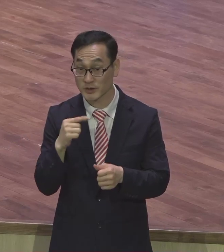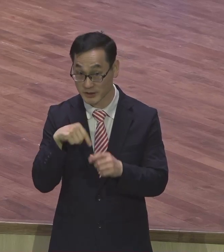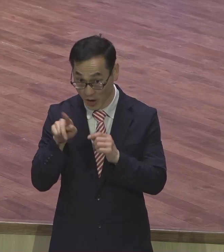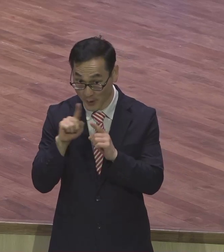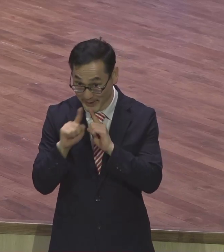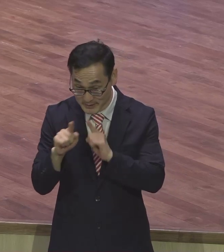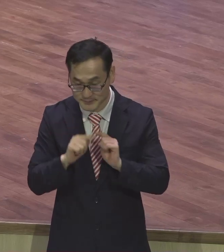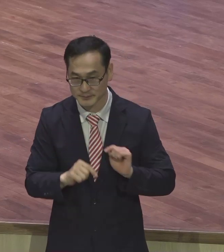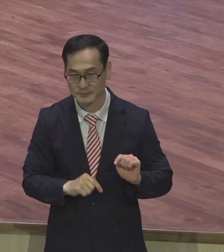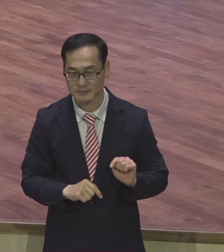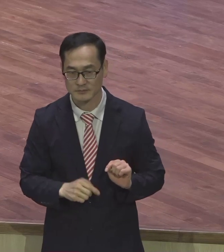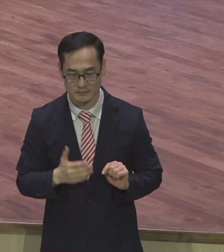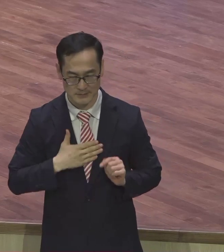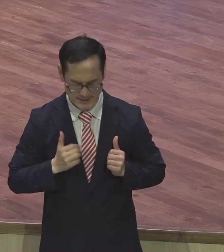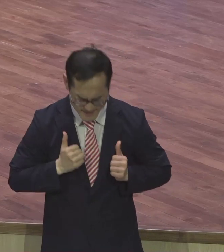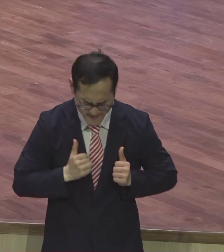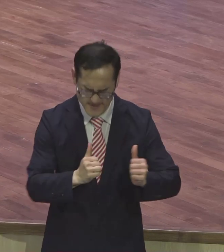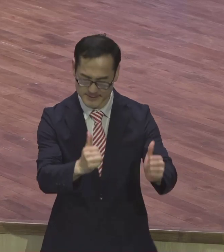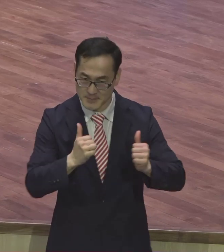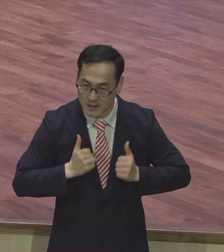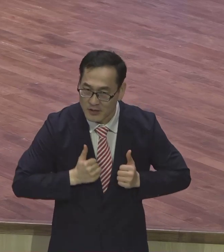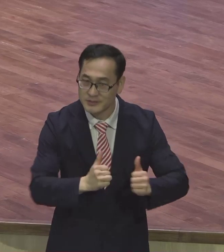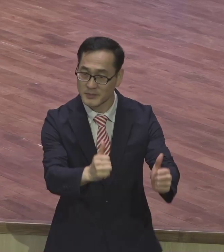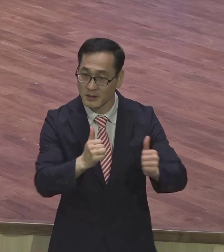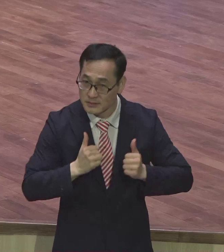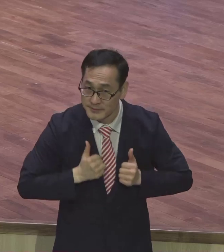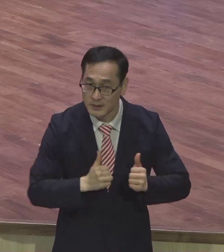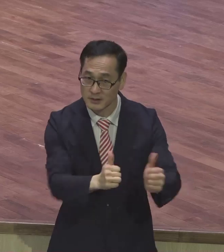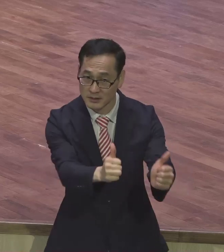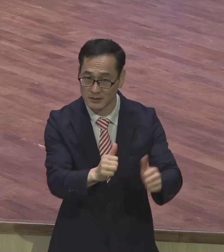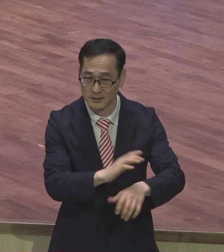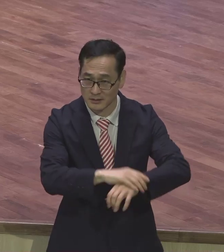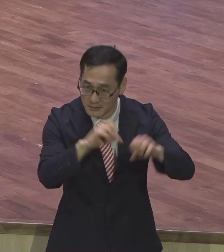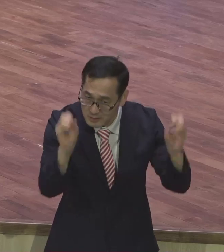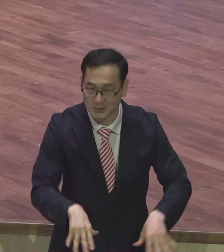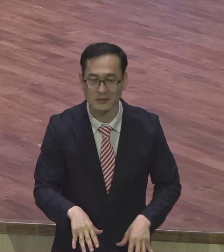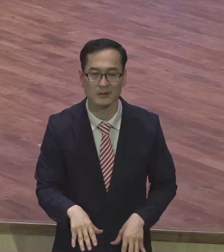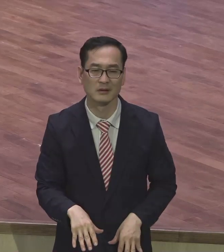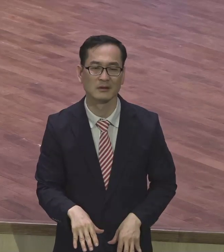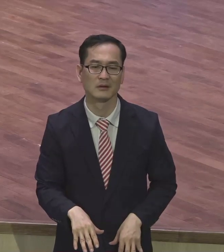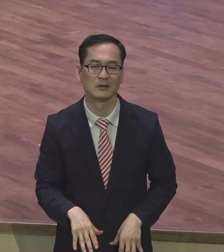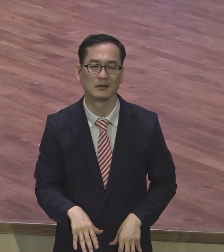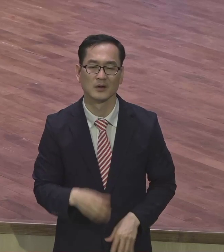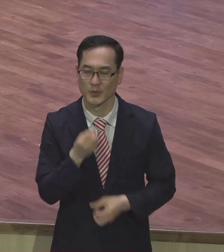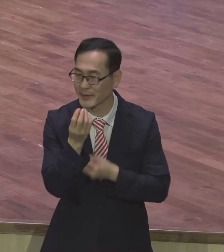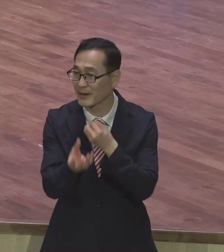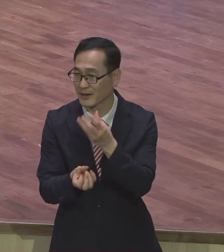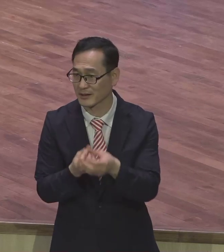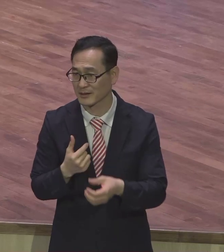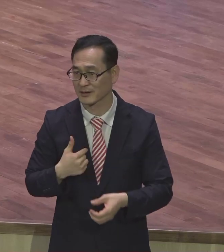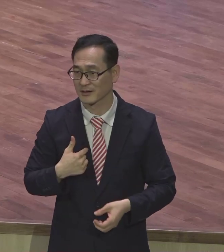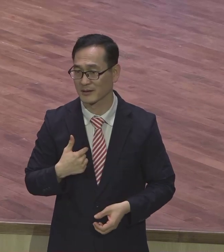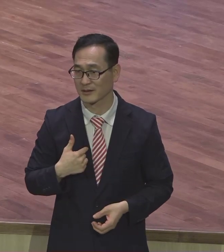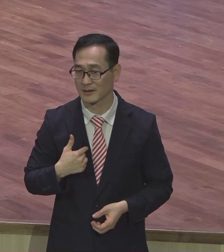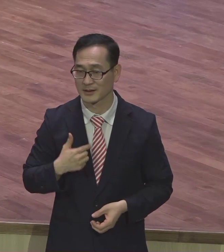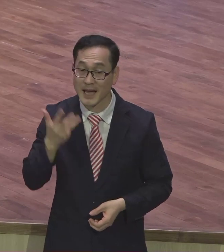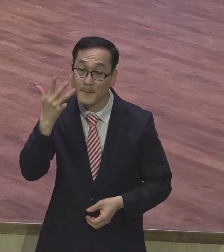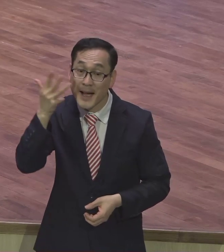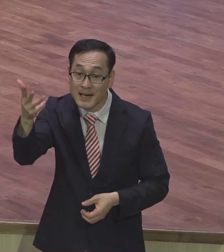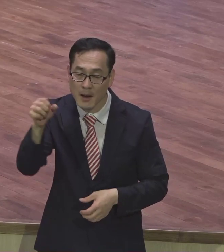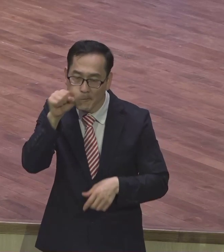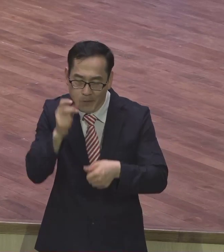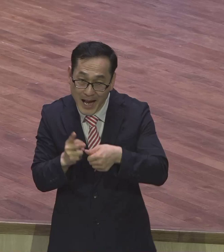자신이 얼마나 전형적인 유대인의 삶을 살았는지 강조하고 있어요 나는 8일 만에 한례를 받고